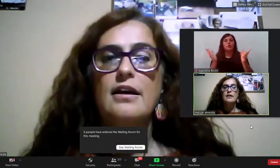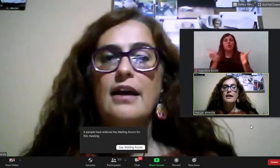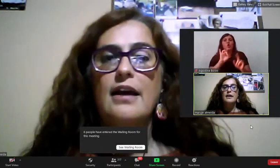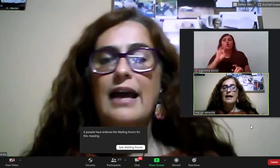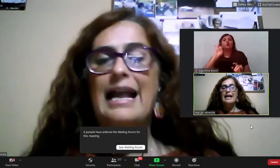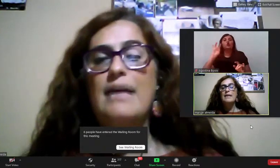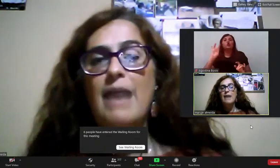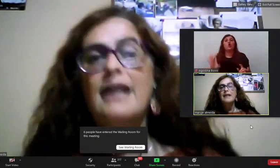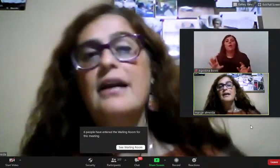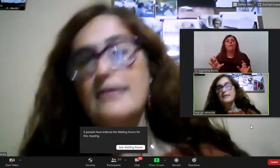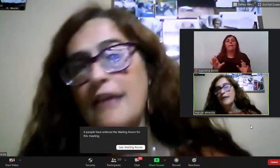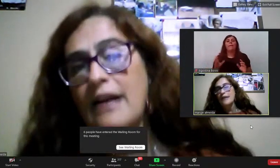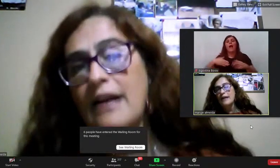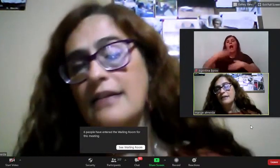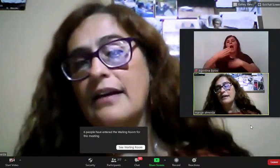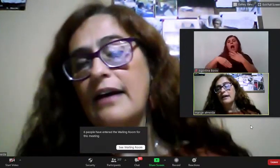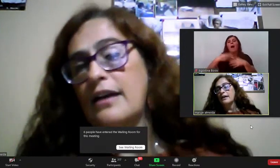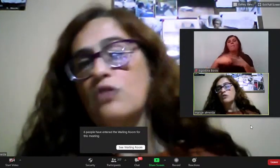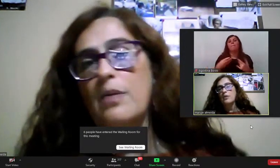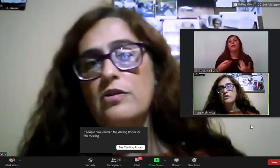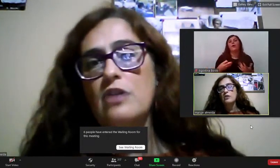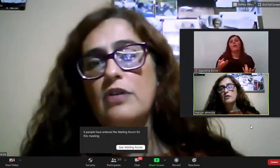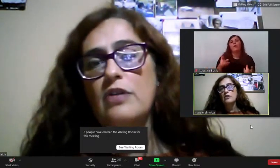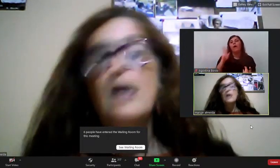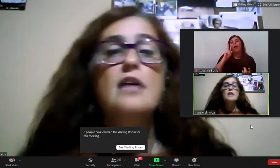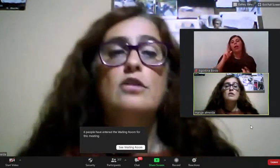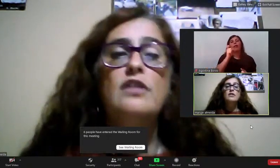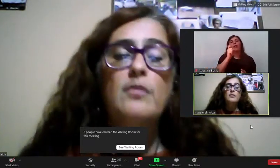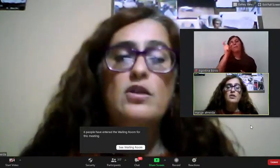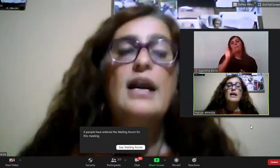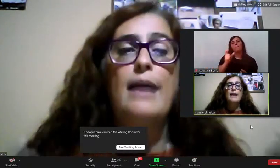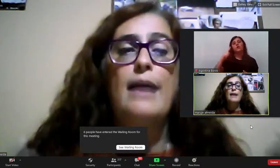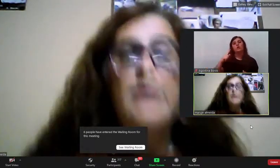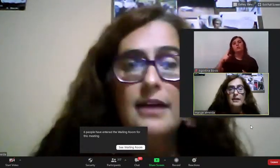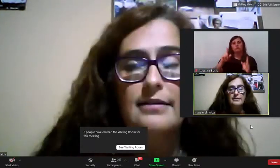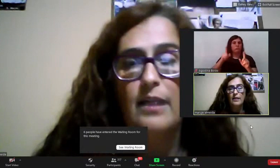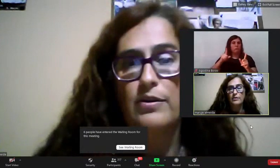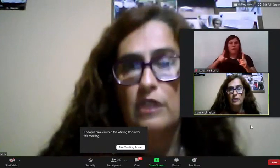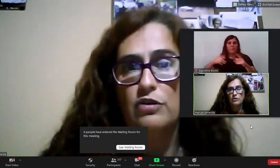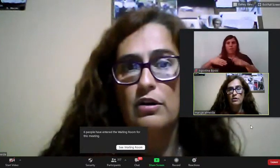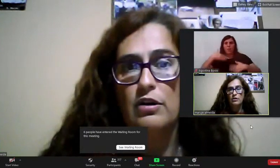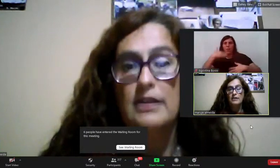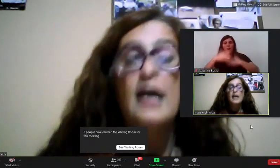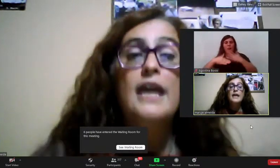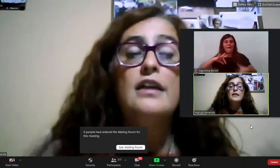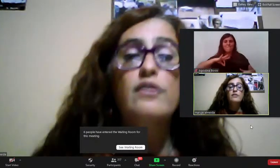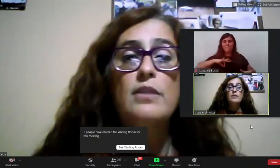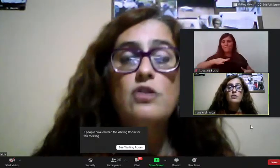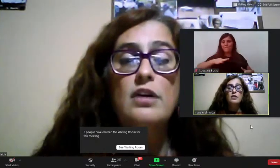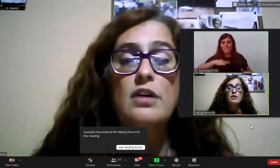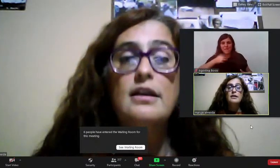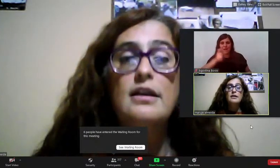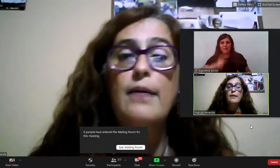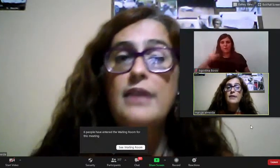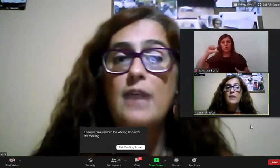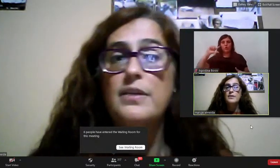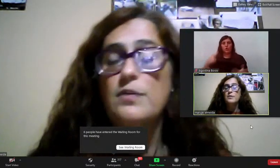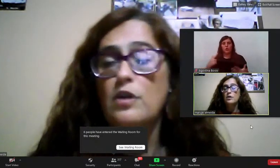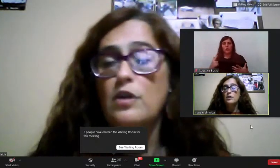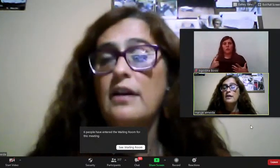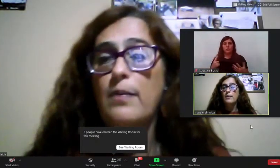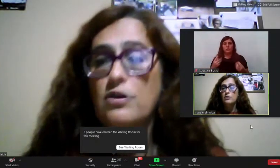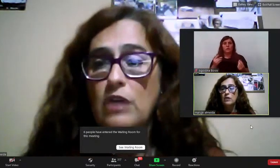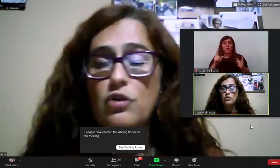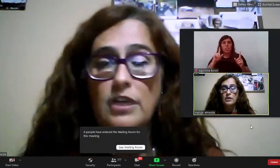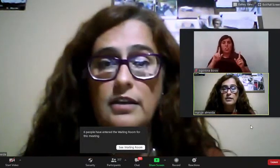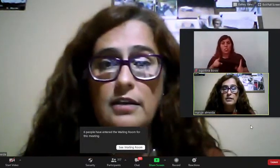transformaciones en las imágenes que se dan acerca de quiénes son las personas sordas, sino transformaciones en las vidas de las personas sordas, y transformaciones en las vidas y percepciones